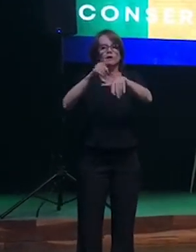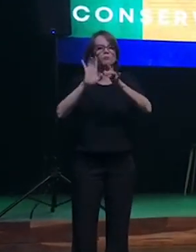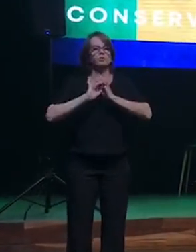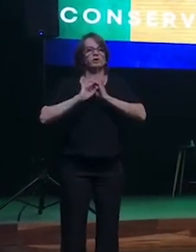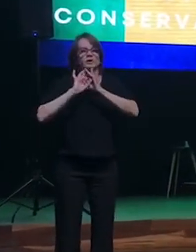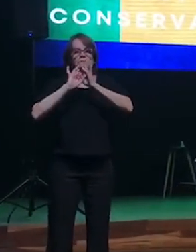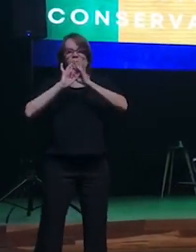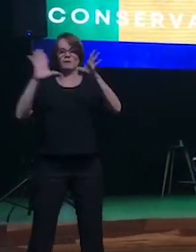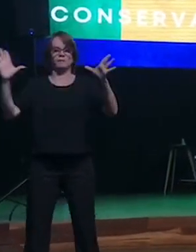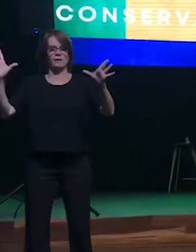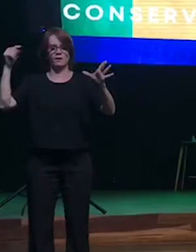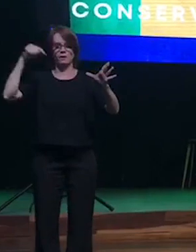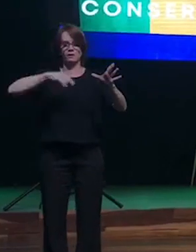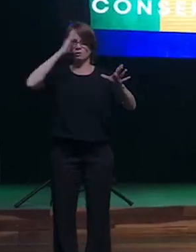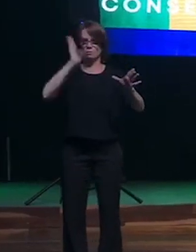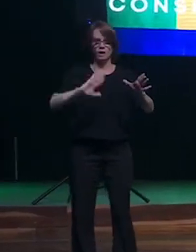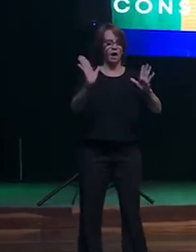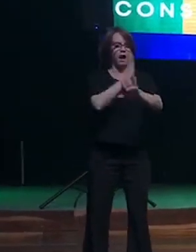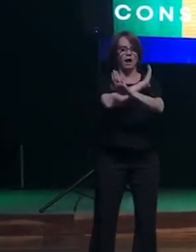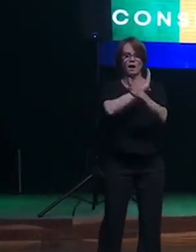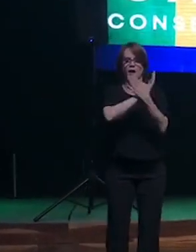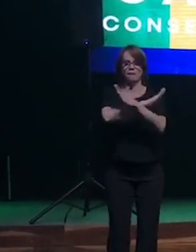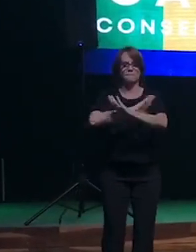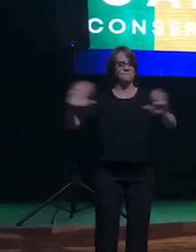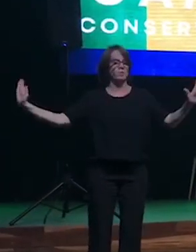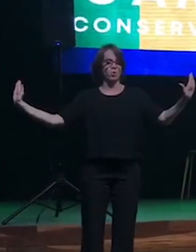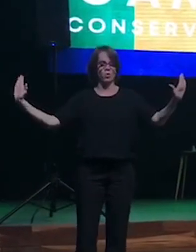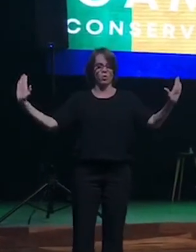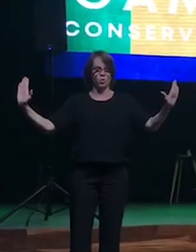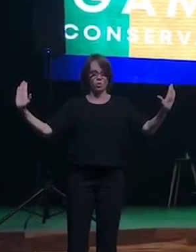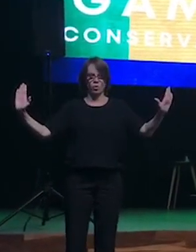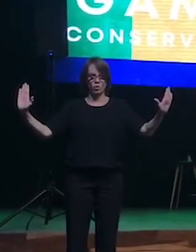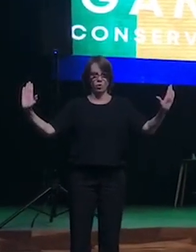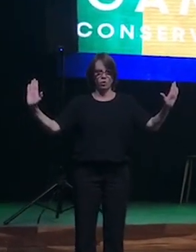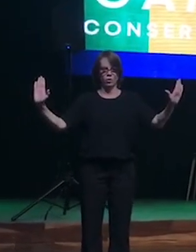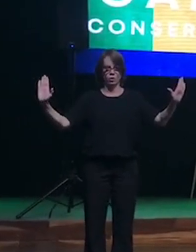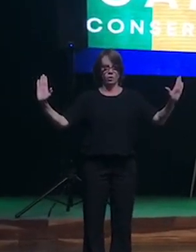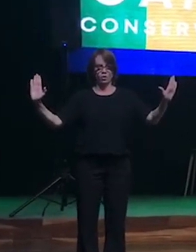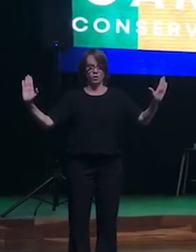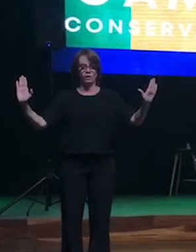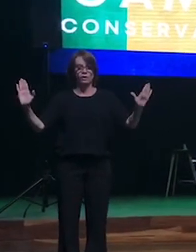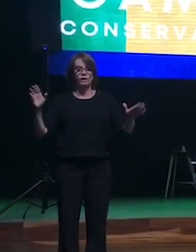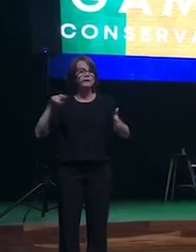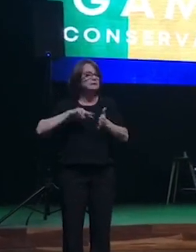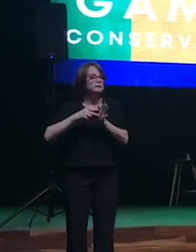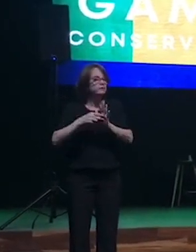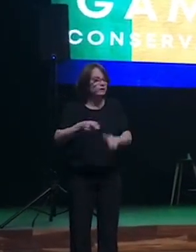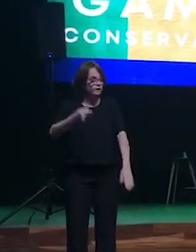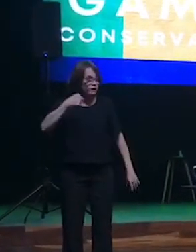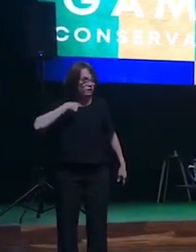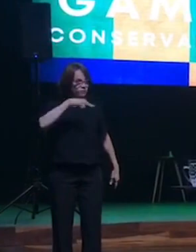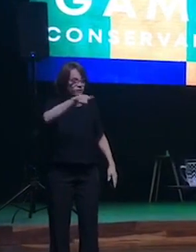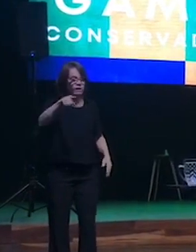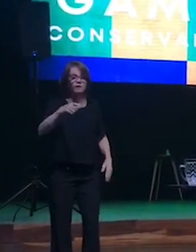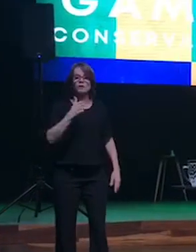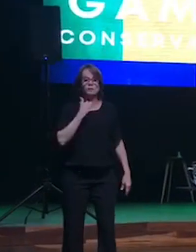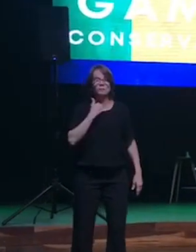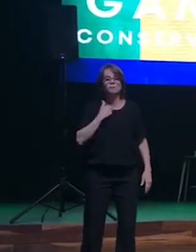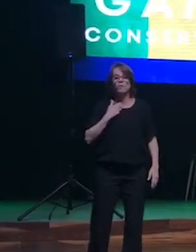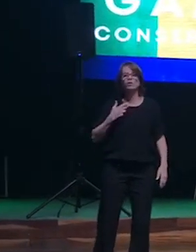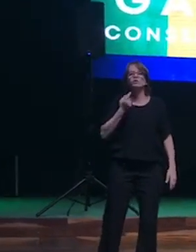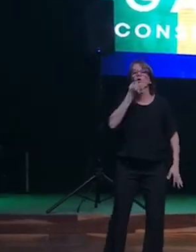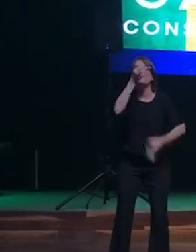O que ele está dizendo é que eu e você não podemos mais falar tudo o que pensamos. E eu pergunto para você: quem é